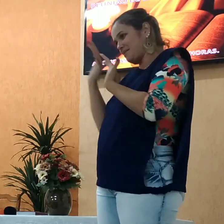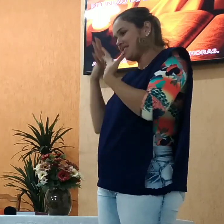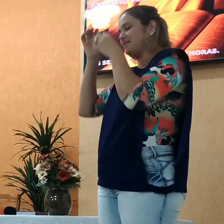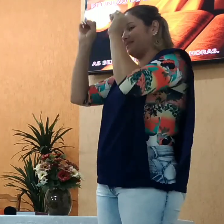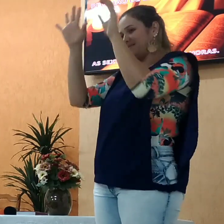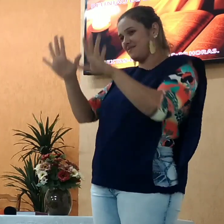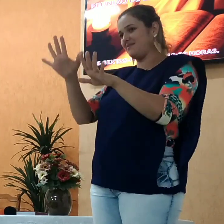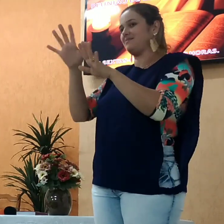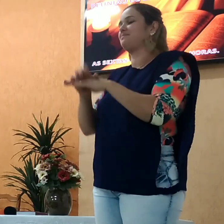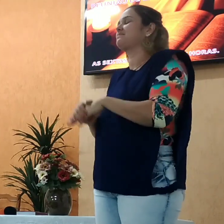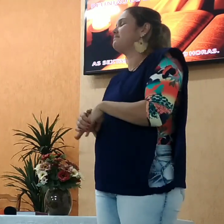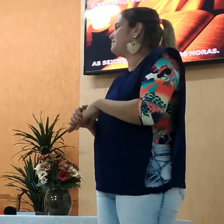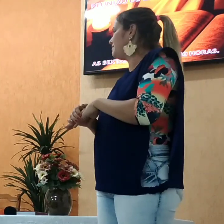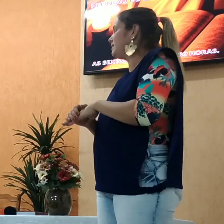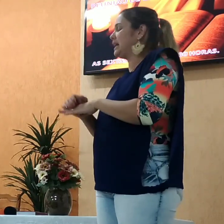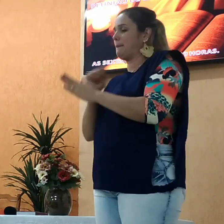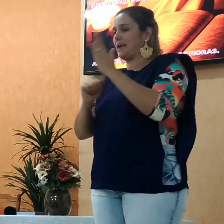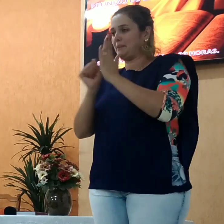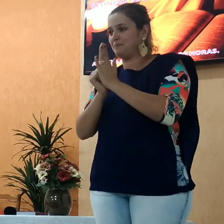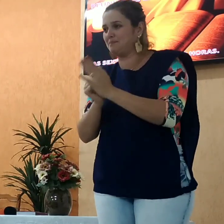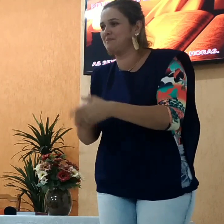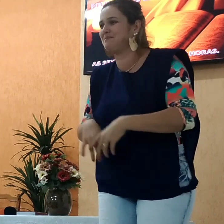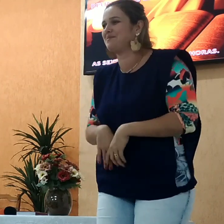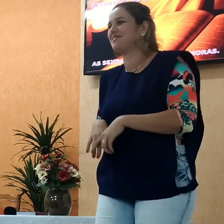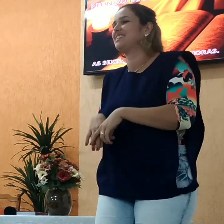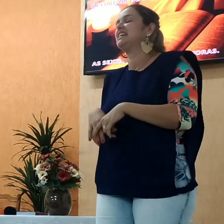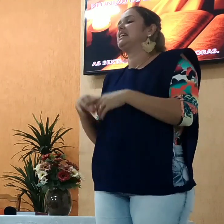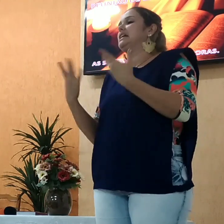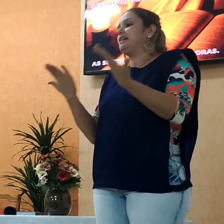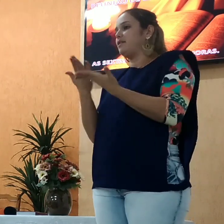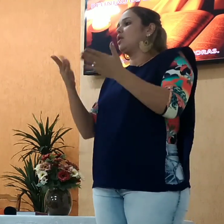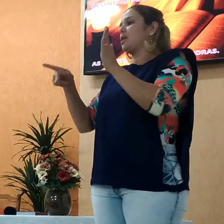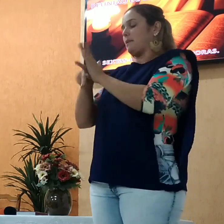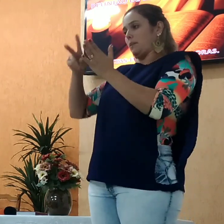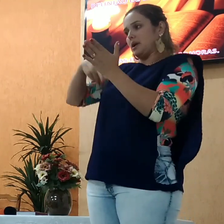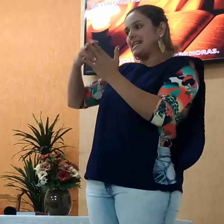vamos ler aqui no Salmo de número 100.